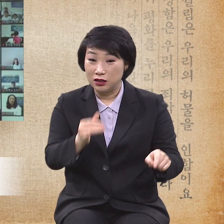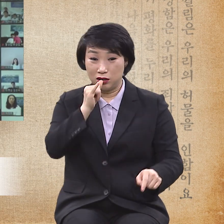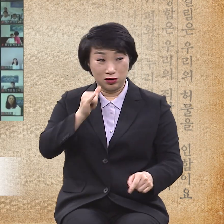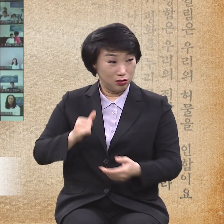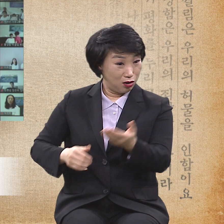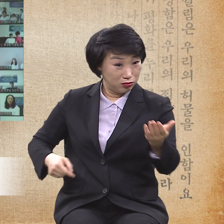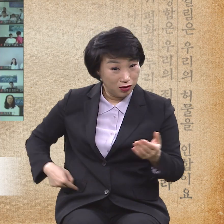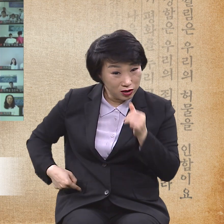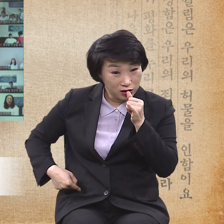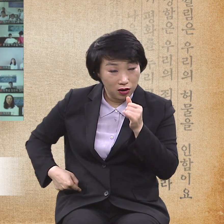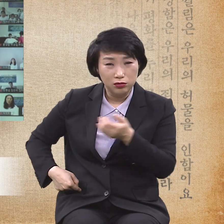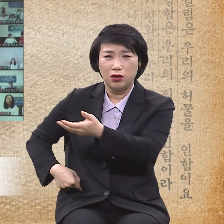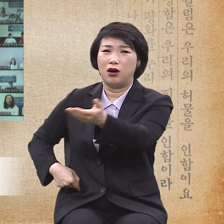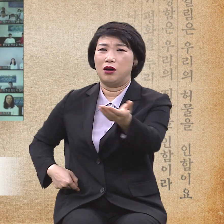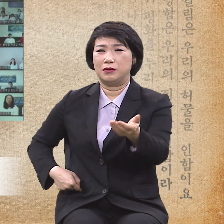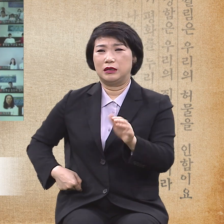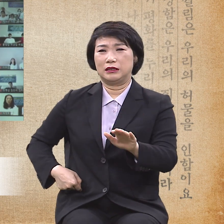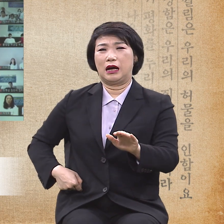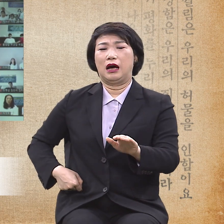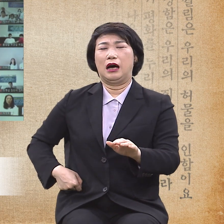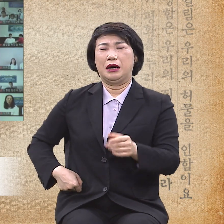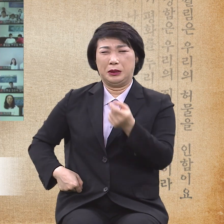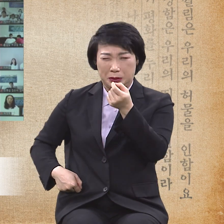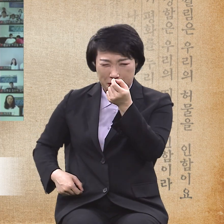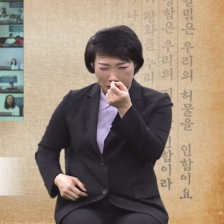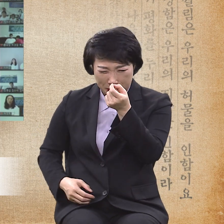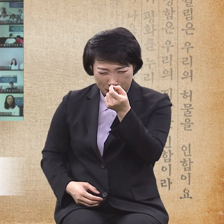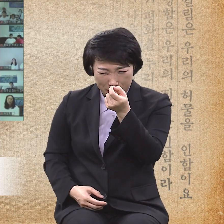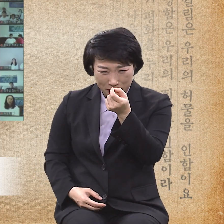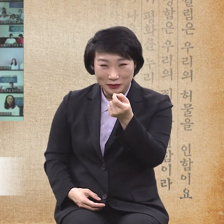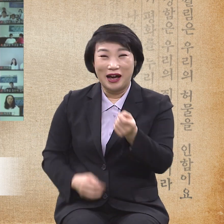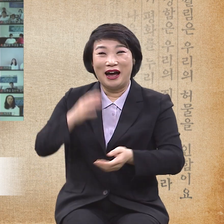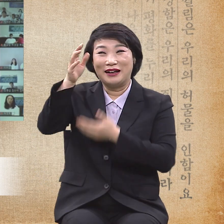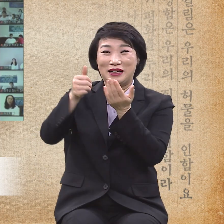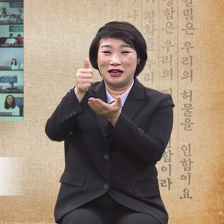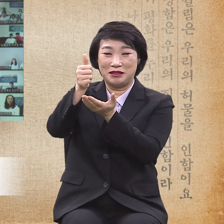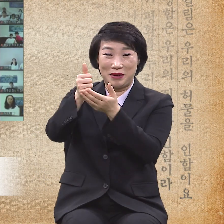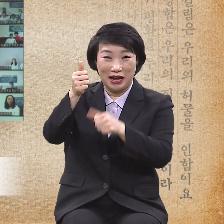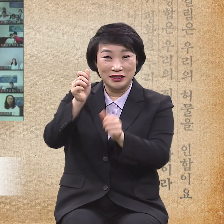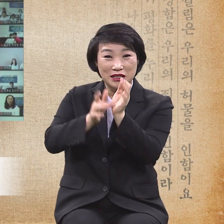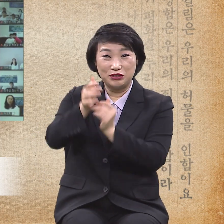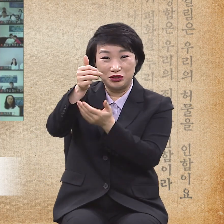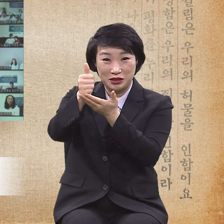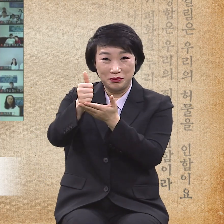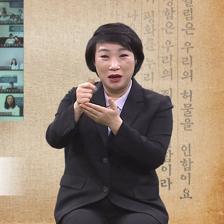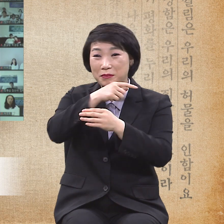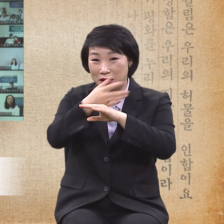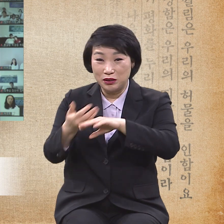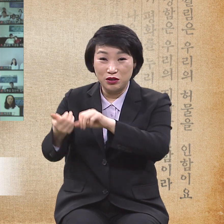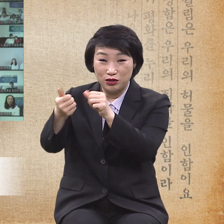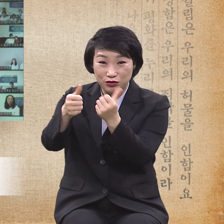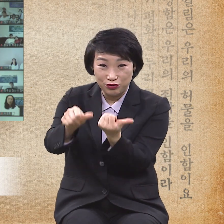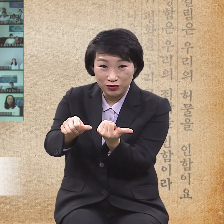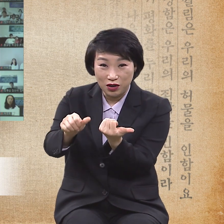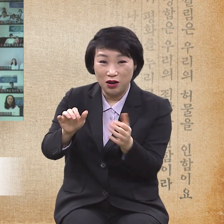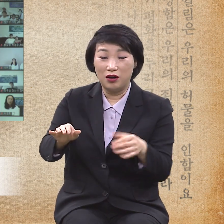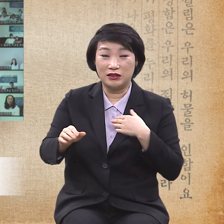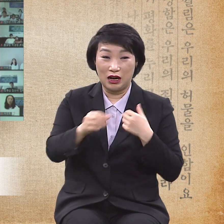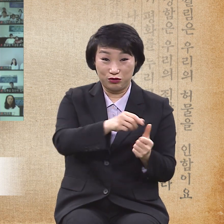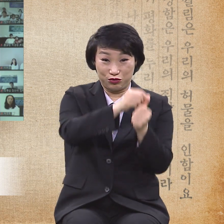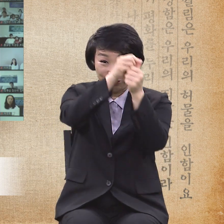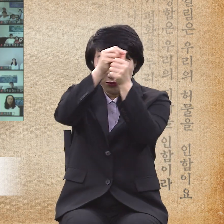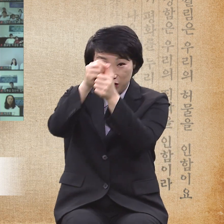있다면 당신은 쥐꼬리만큼도 하나님의 아들을 피 흘려 죽여서